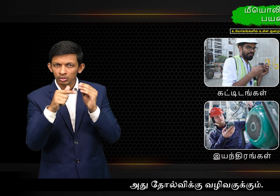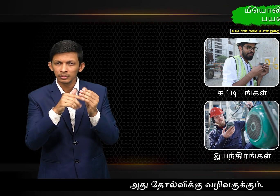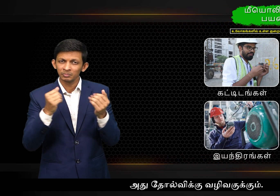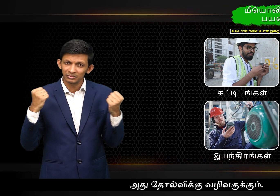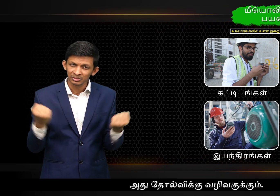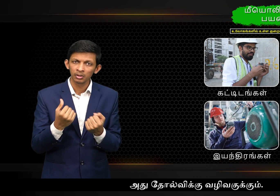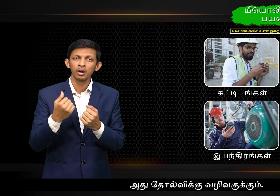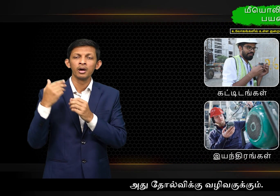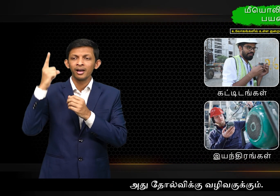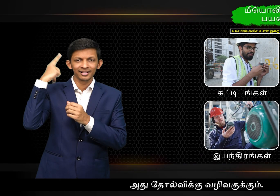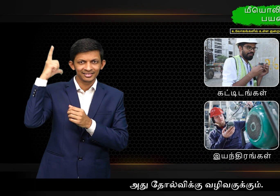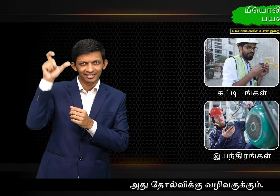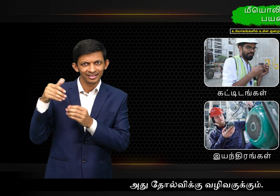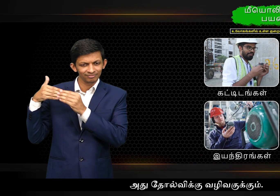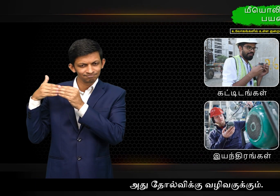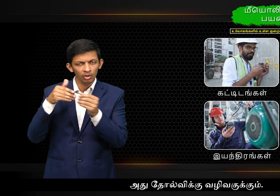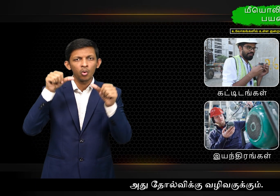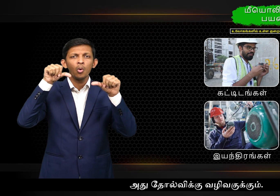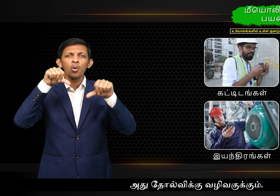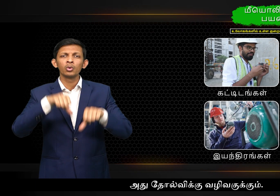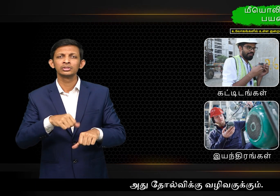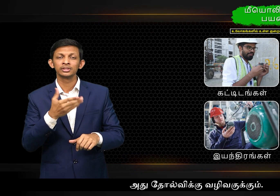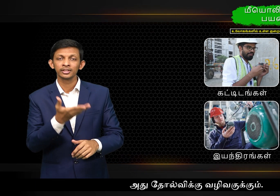அது தோல்விக்கு வழிவகுக்கும்.